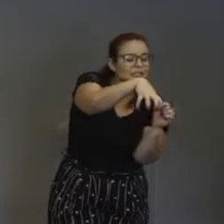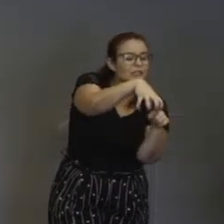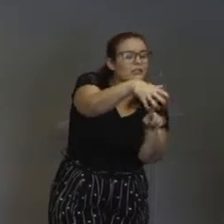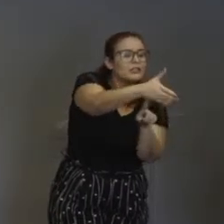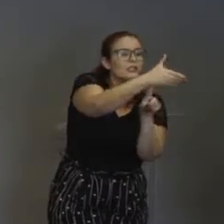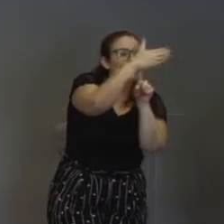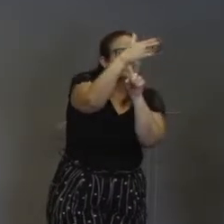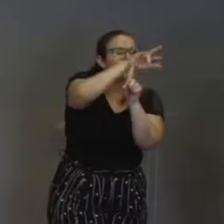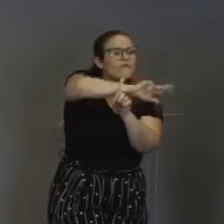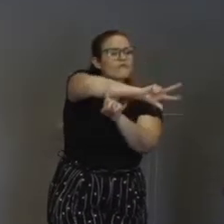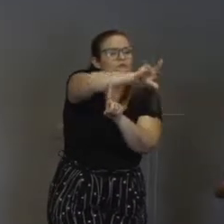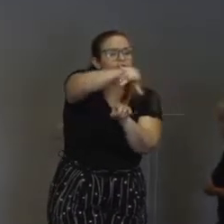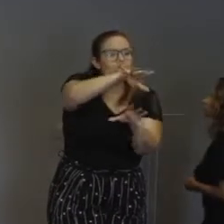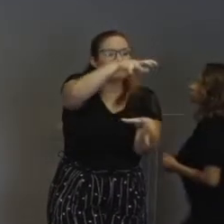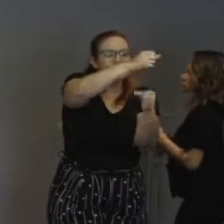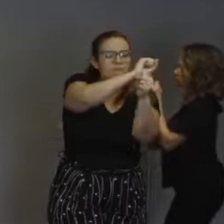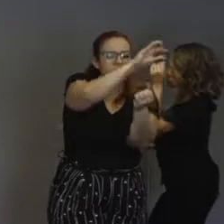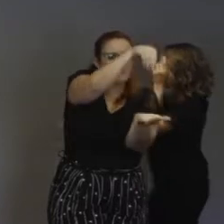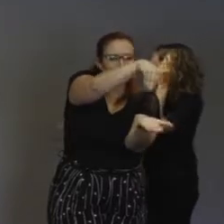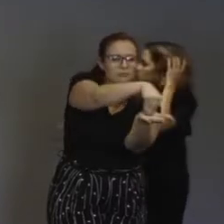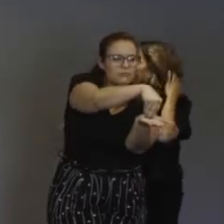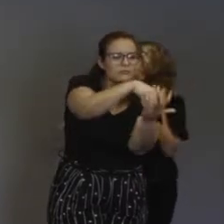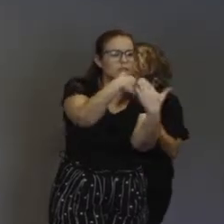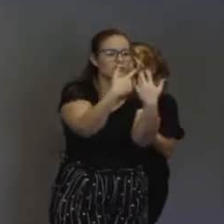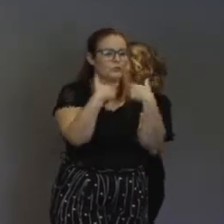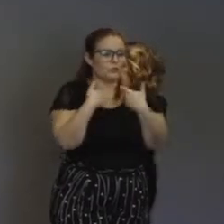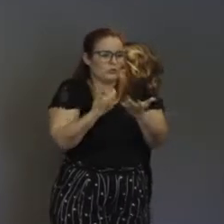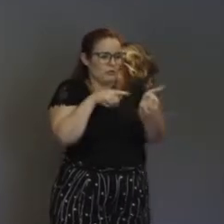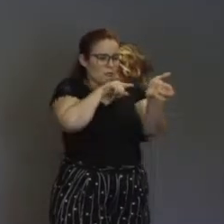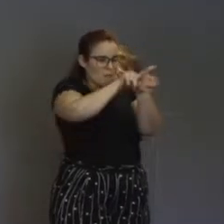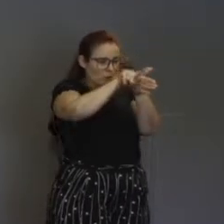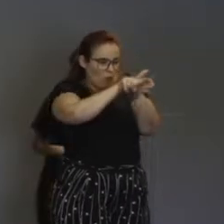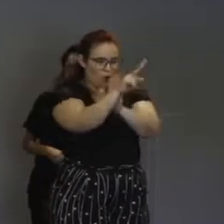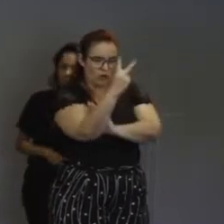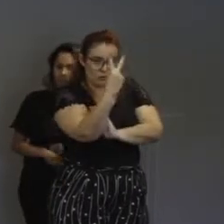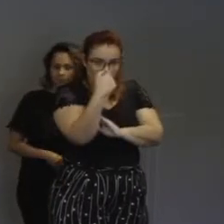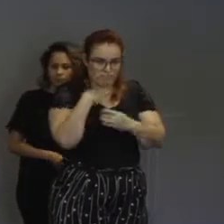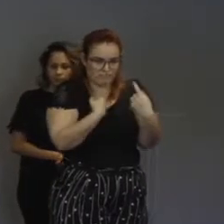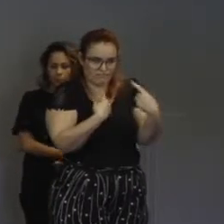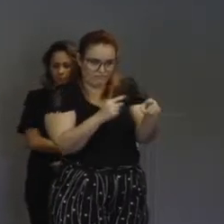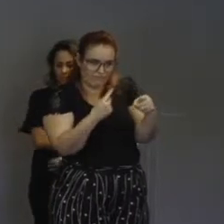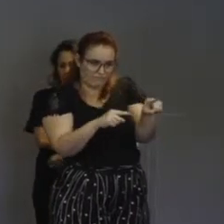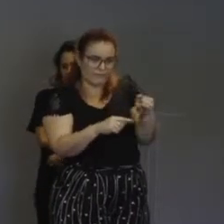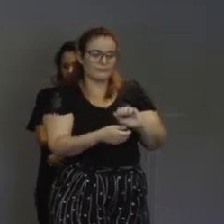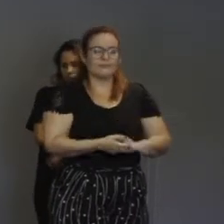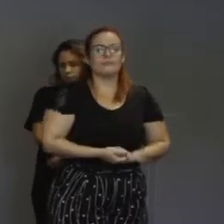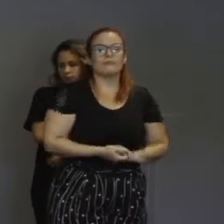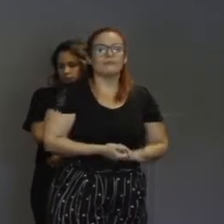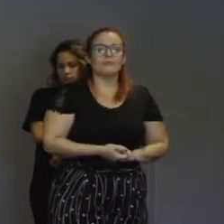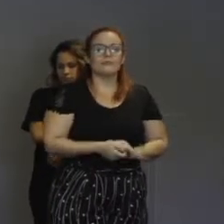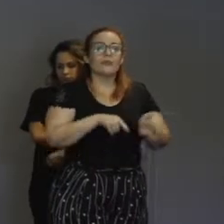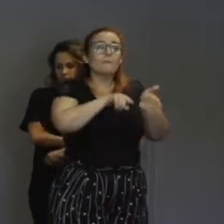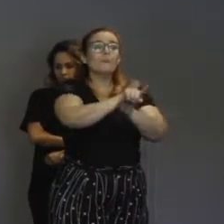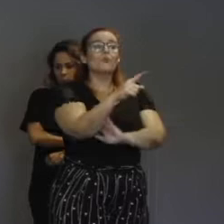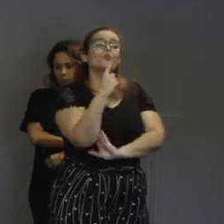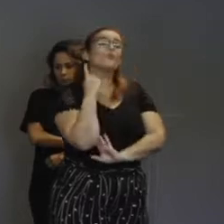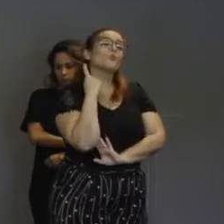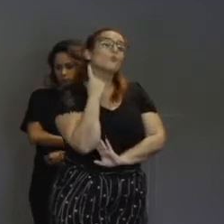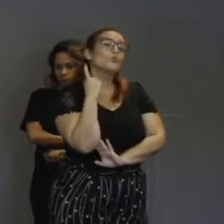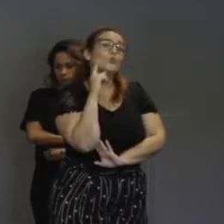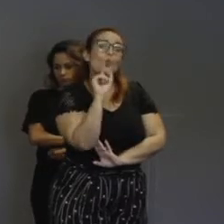tecnologias. Então, eu queria provocar duas perguntas, né? Uma é sobre